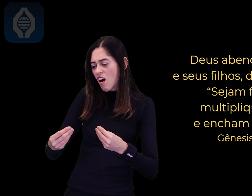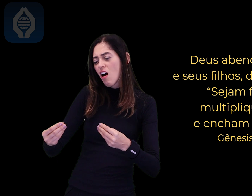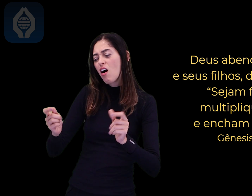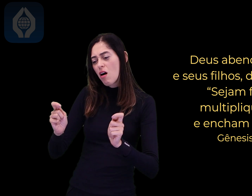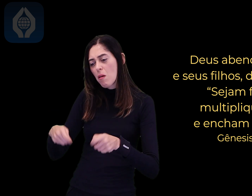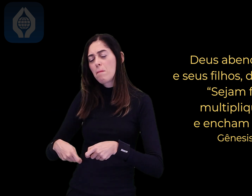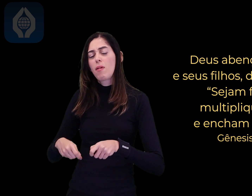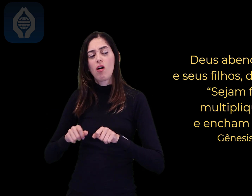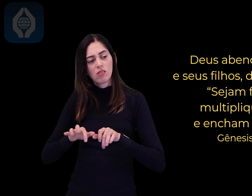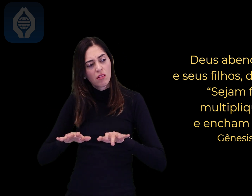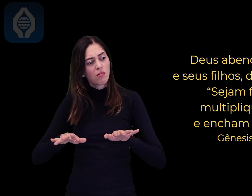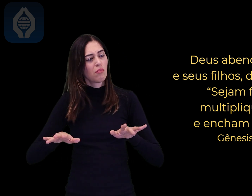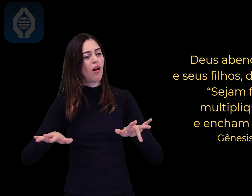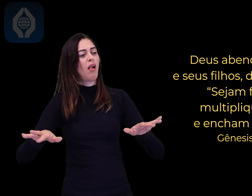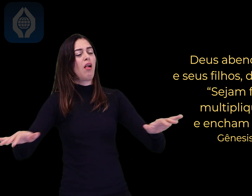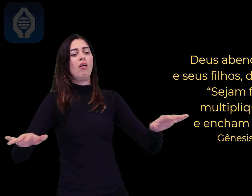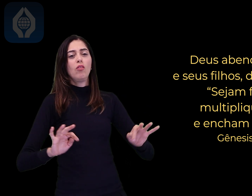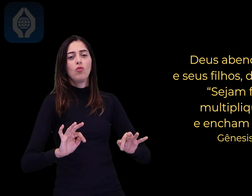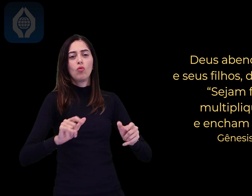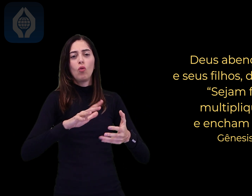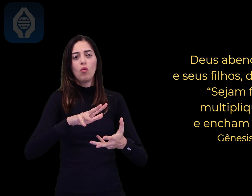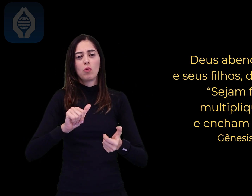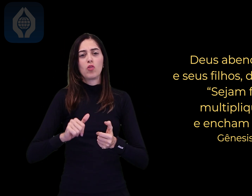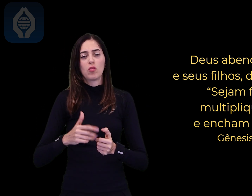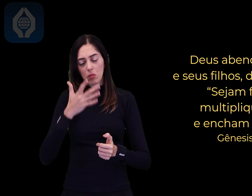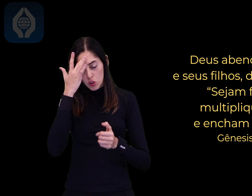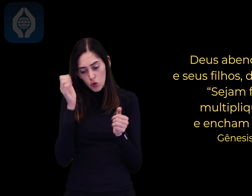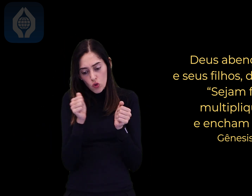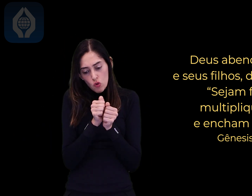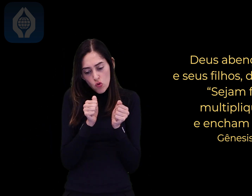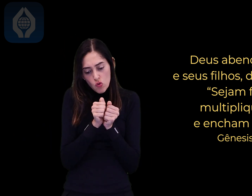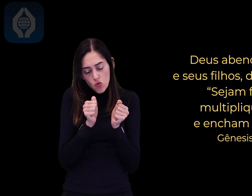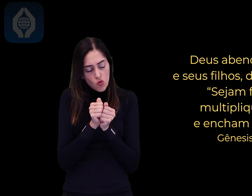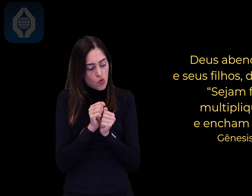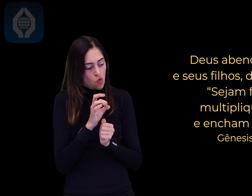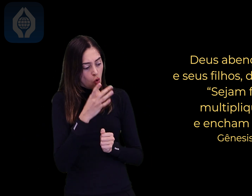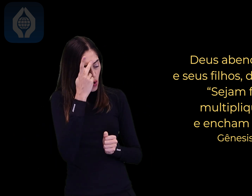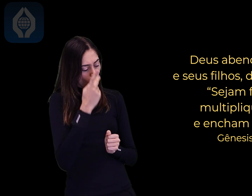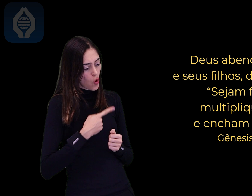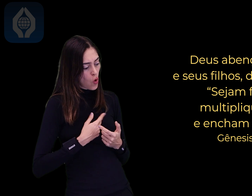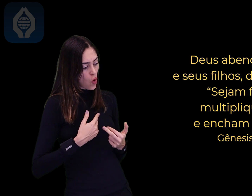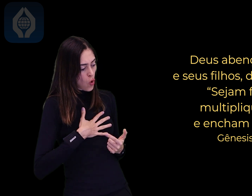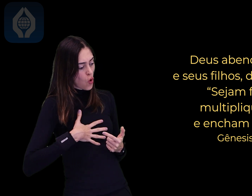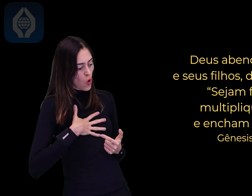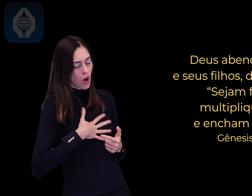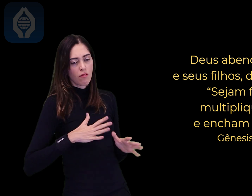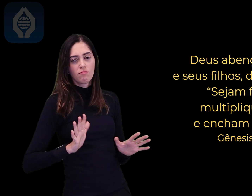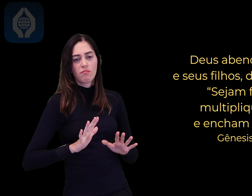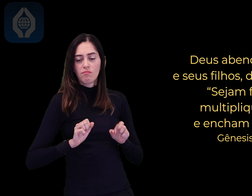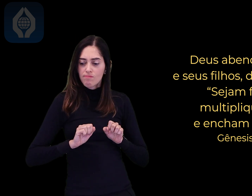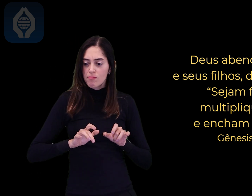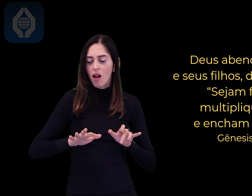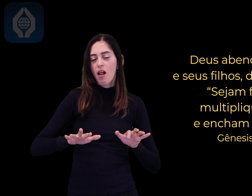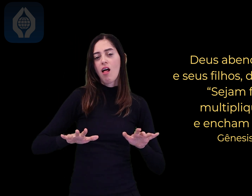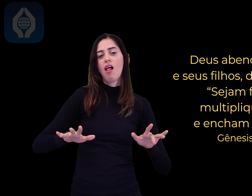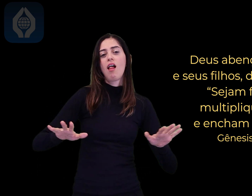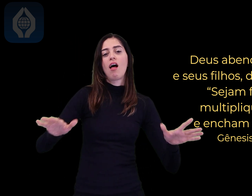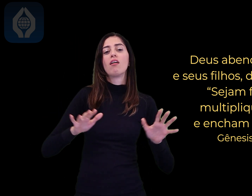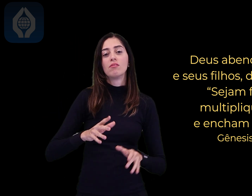juntas em um só lugar, fazendo apenas o que lhes agradasse. Deus sabia que se eles todos ficassem juntos, logo